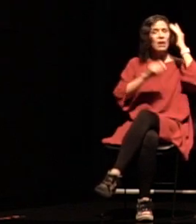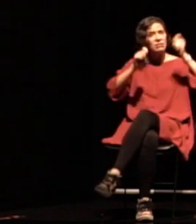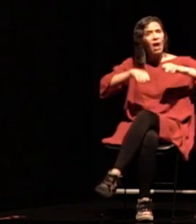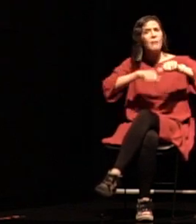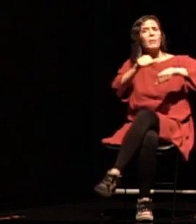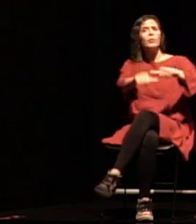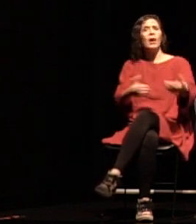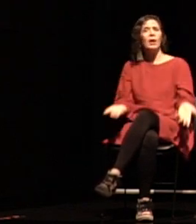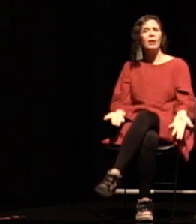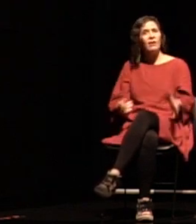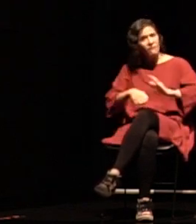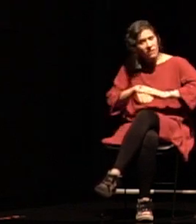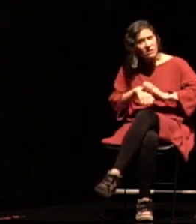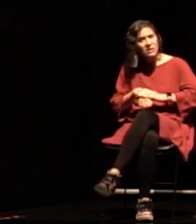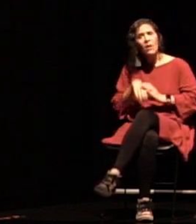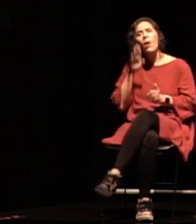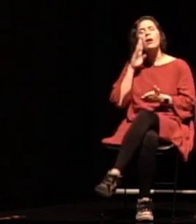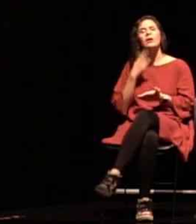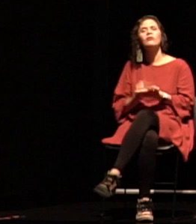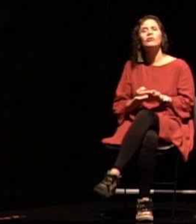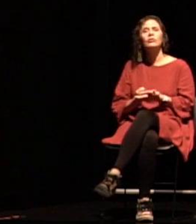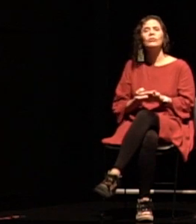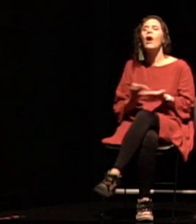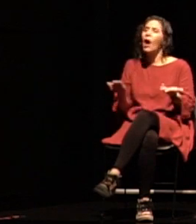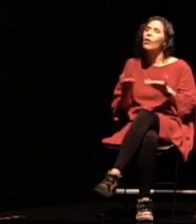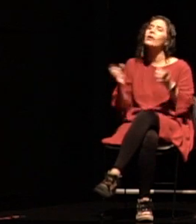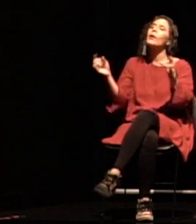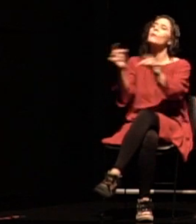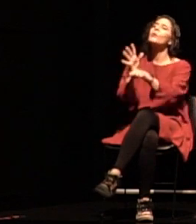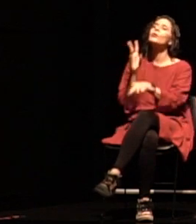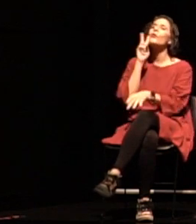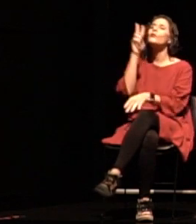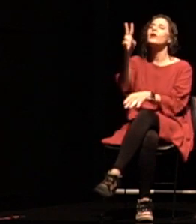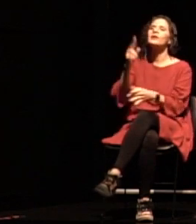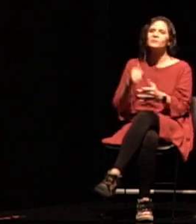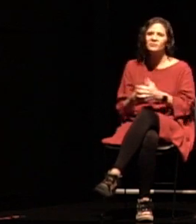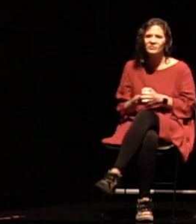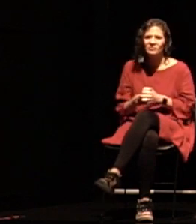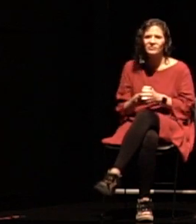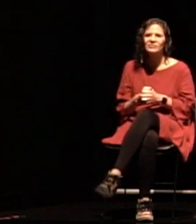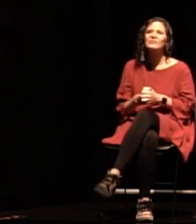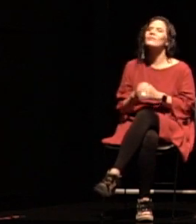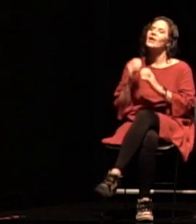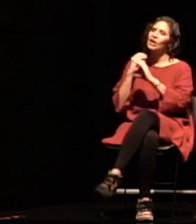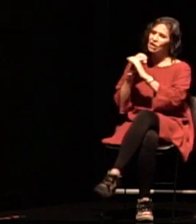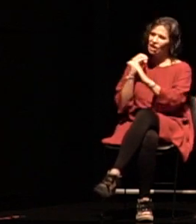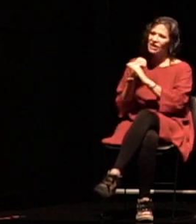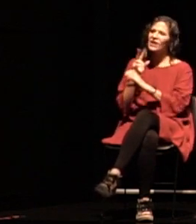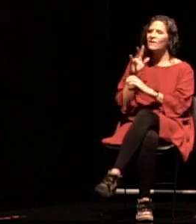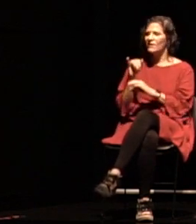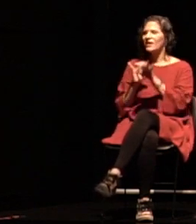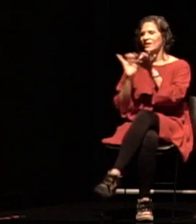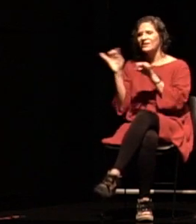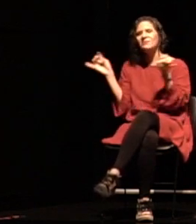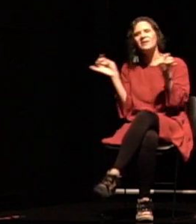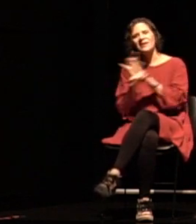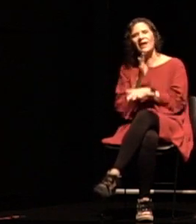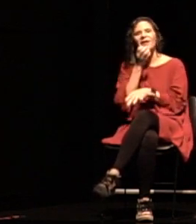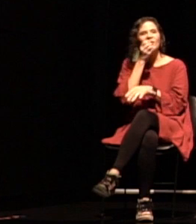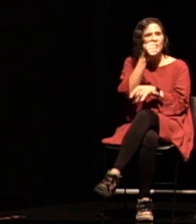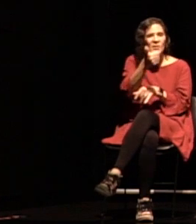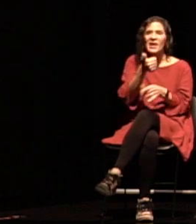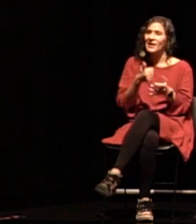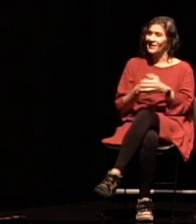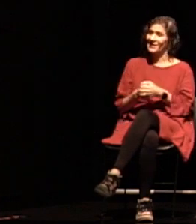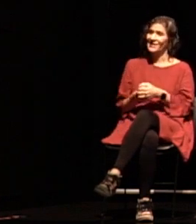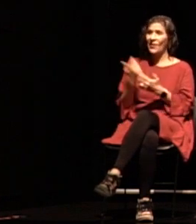fazer, estou fazendo. Não acredita, já está feito. Agora é só pegar o jamegão do engenheiro e ele vai dizer que tudo bem, porque está lá, como é